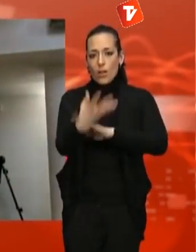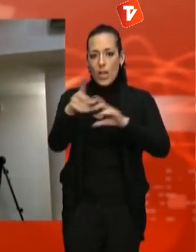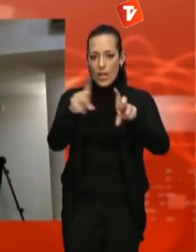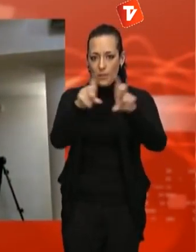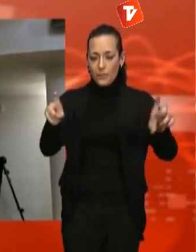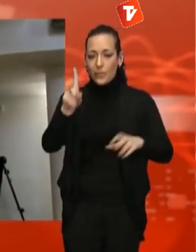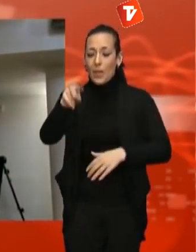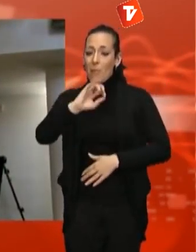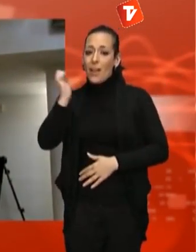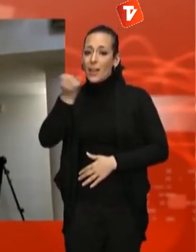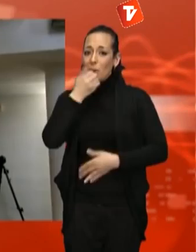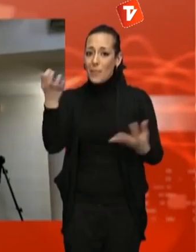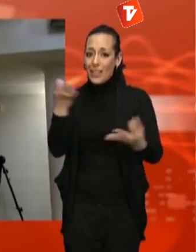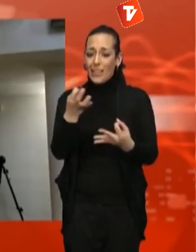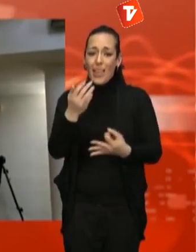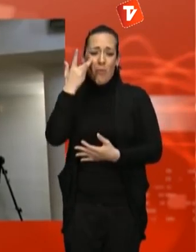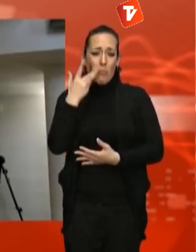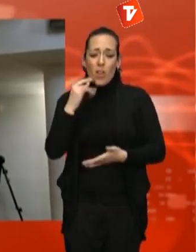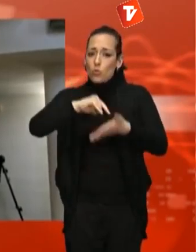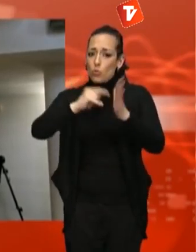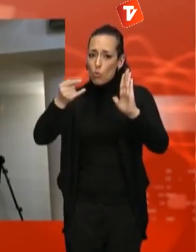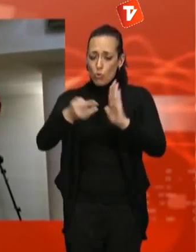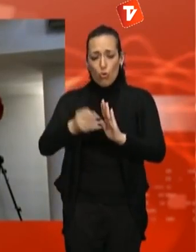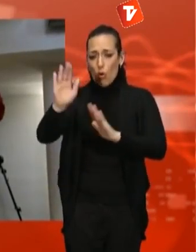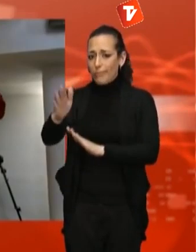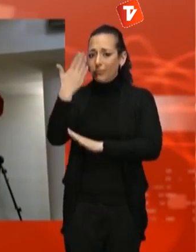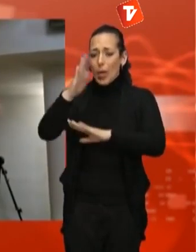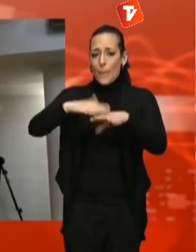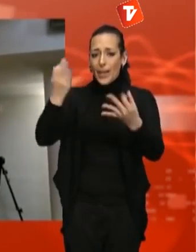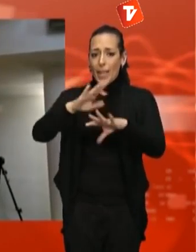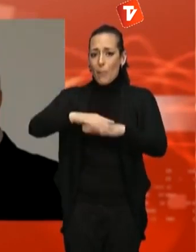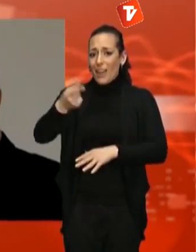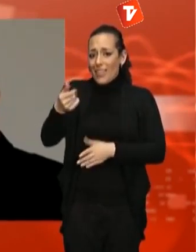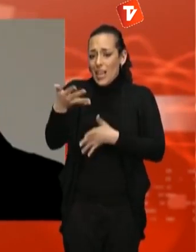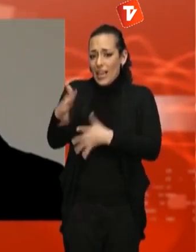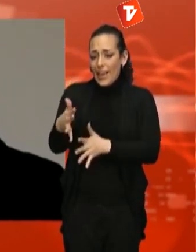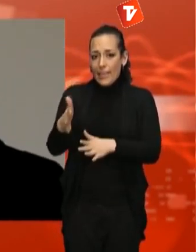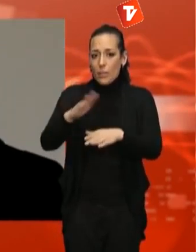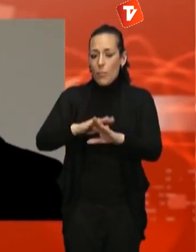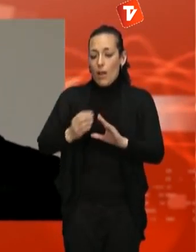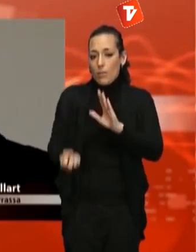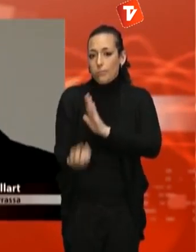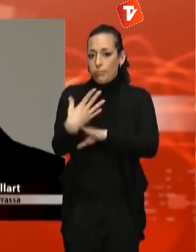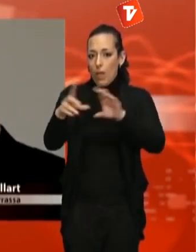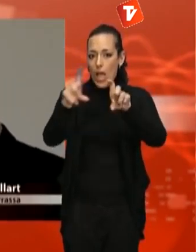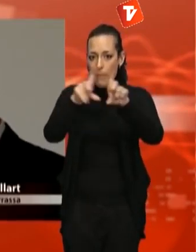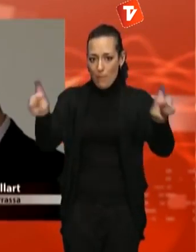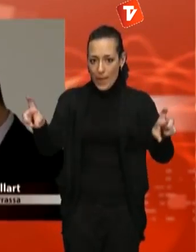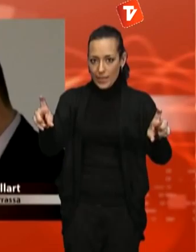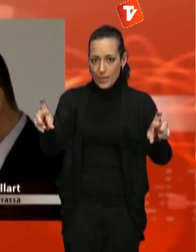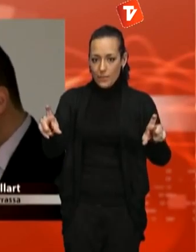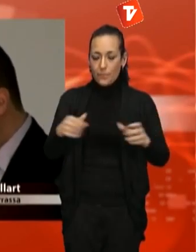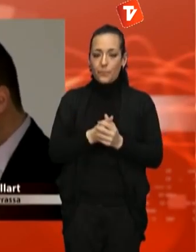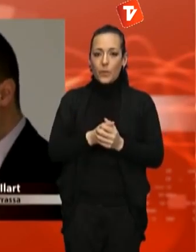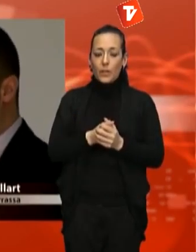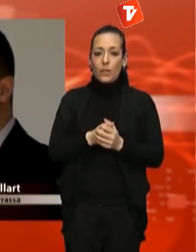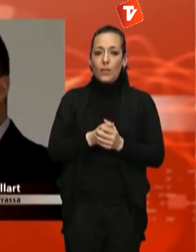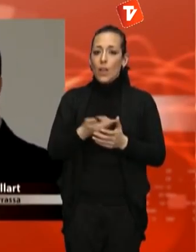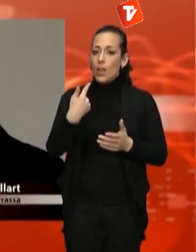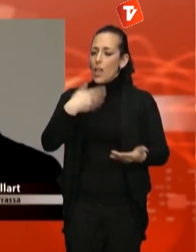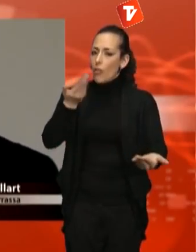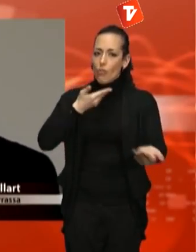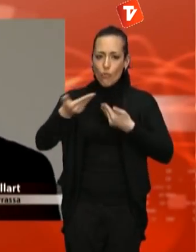crèdit arribi a les empreses, ha destacat la formació com una de les sortides a la crisi. Us heu format, per això l'Ajuntament continua insistint en